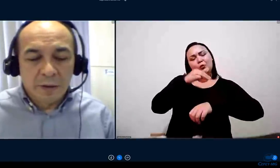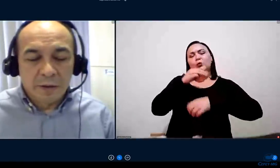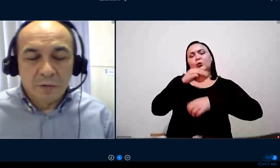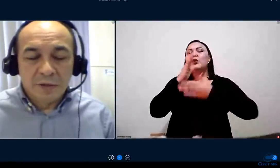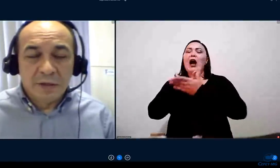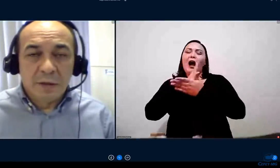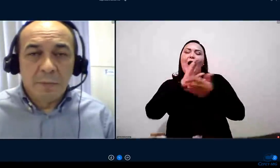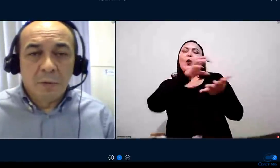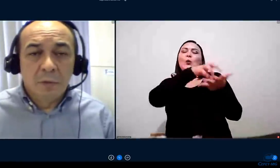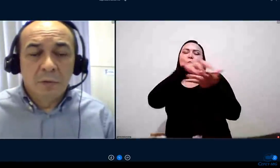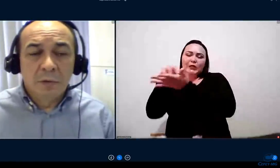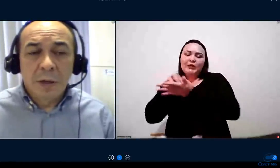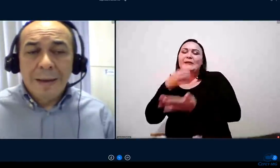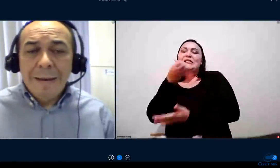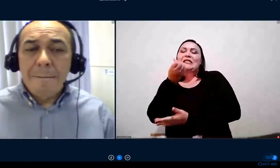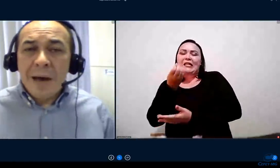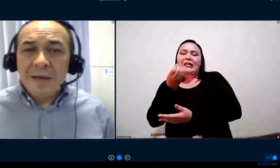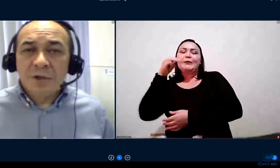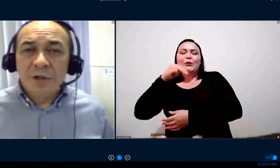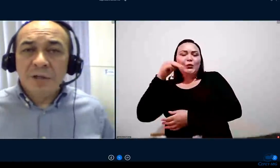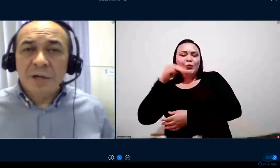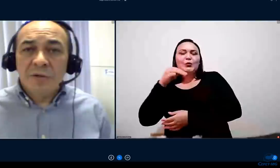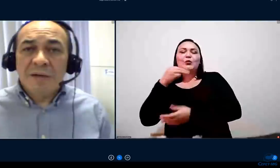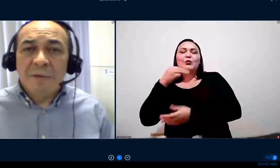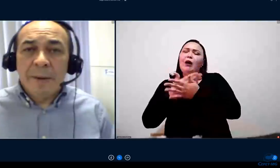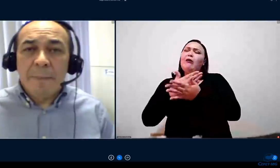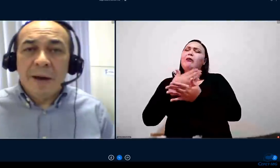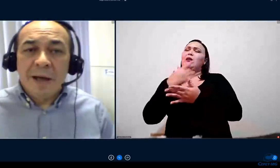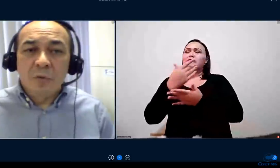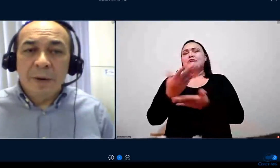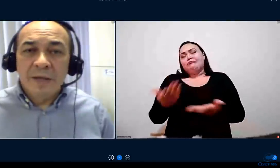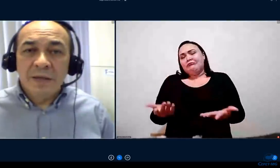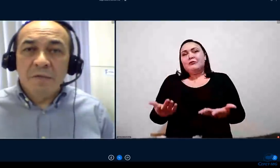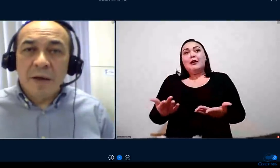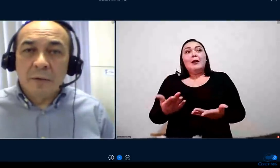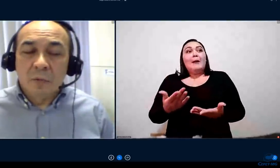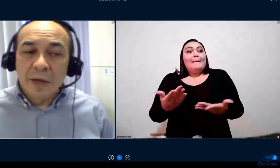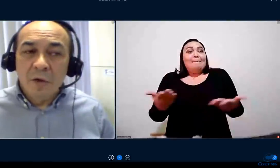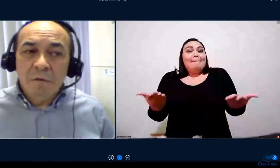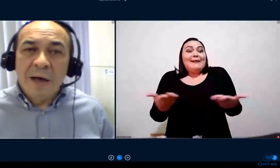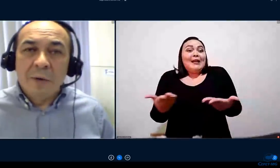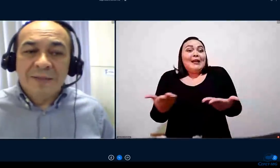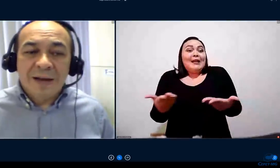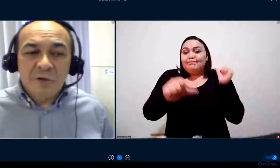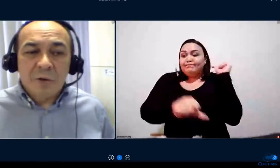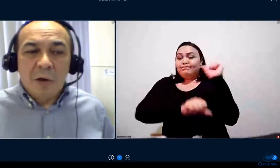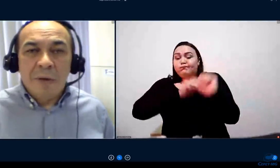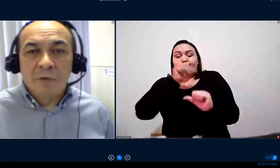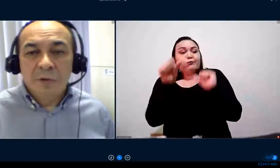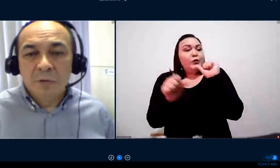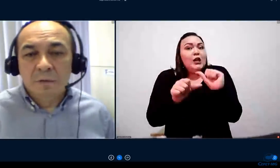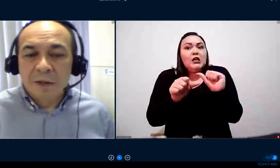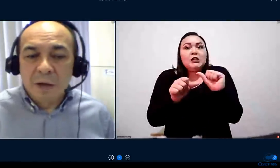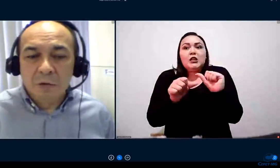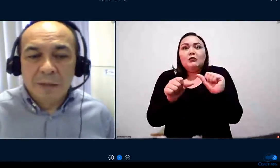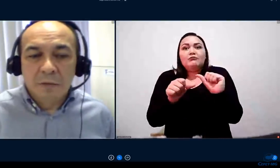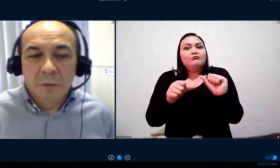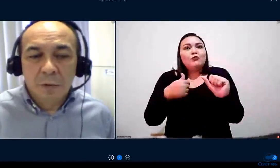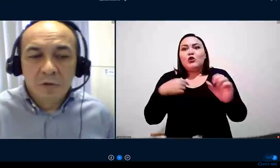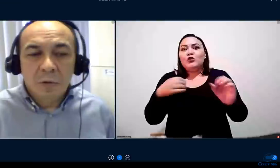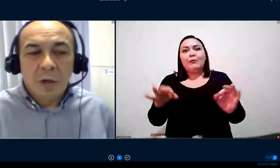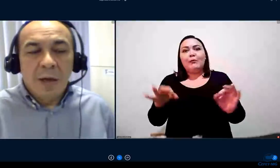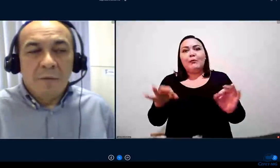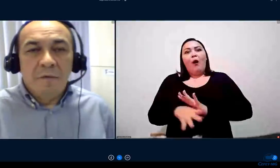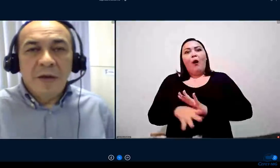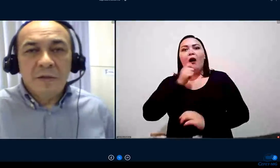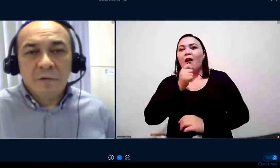dos 60 minutos, mas a gente não estava preparado para esse evento. E aí eu falo, tradicionalmente, Instituto Federal do Mato